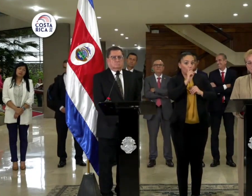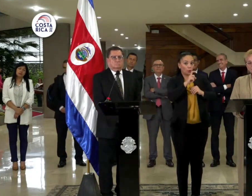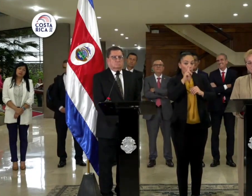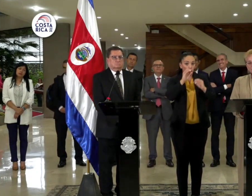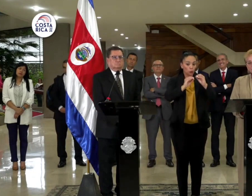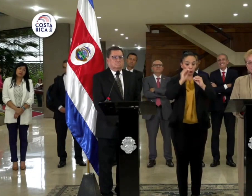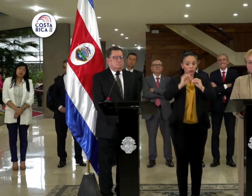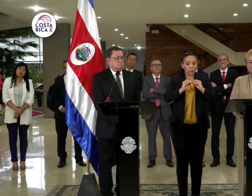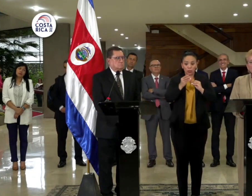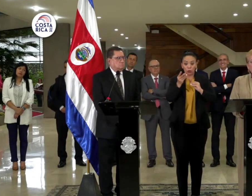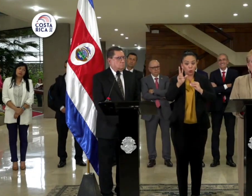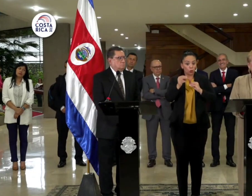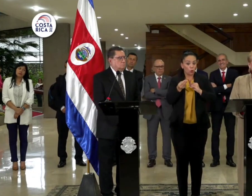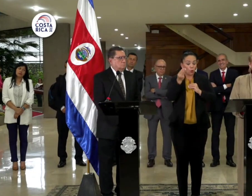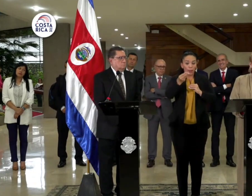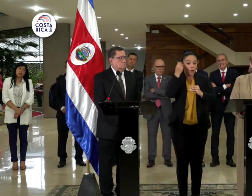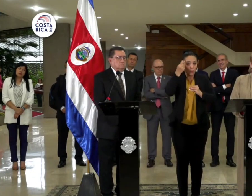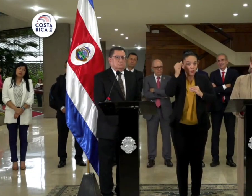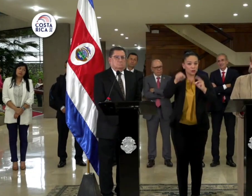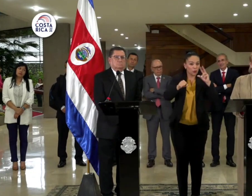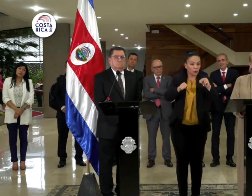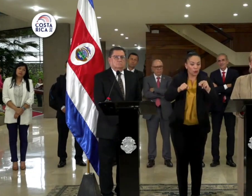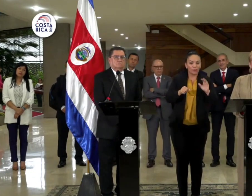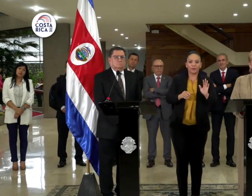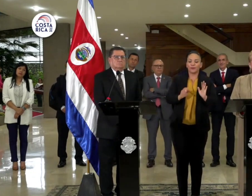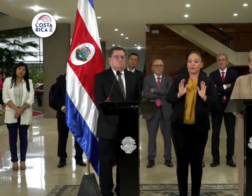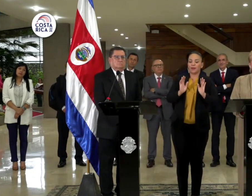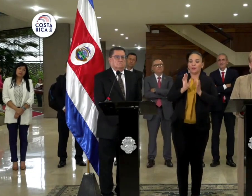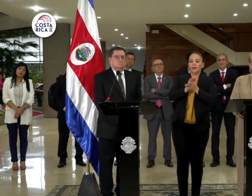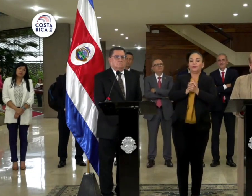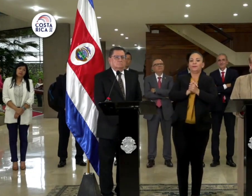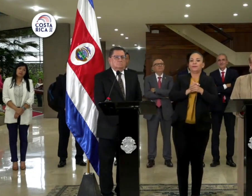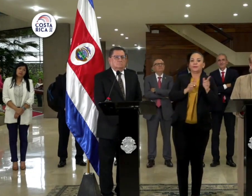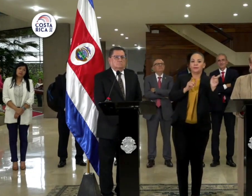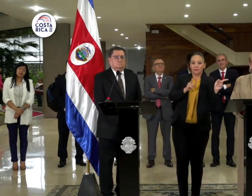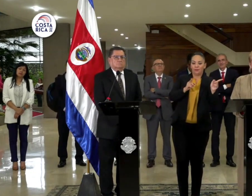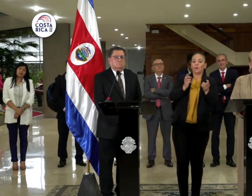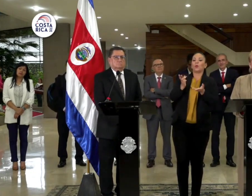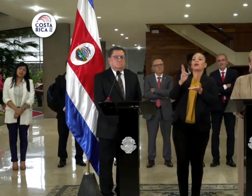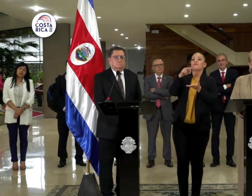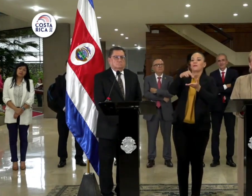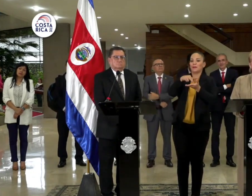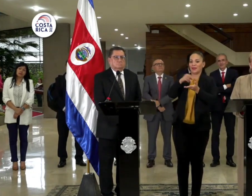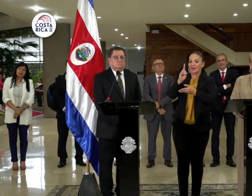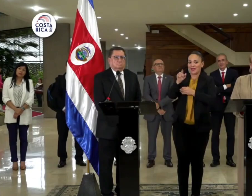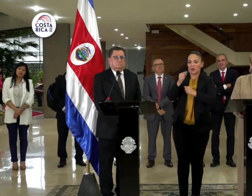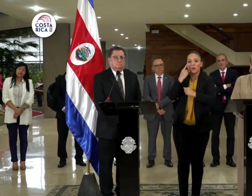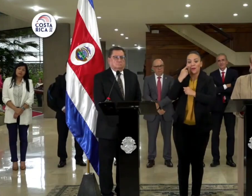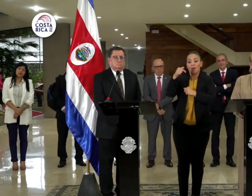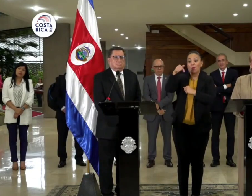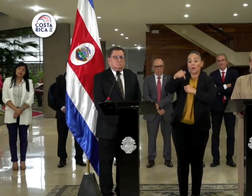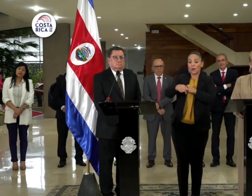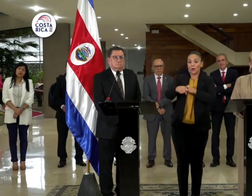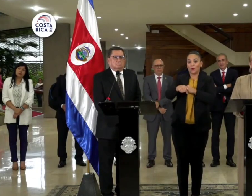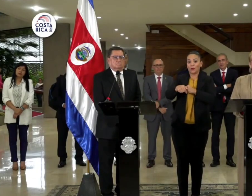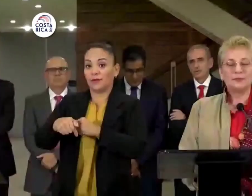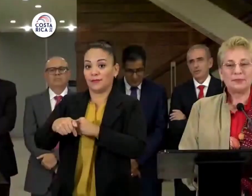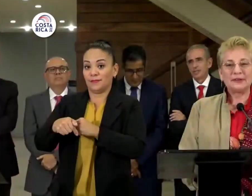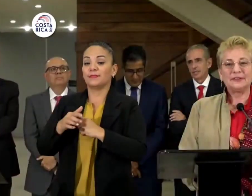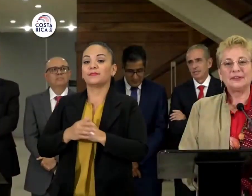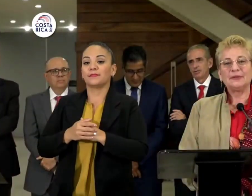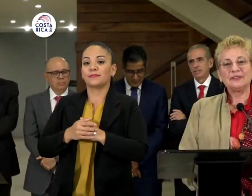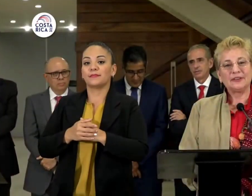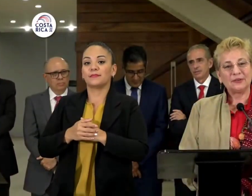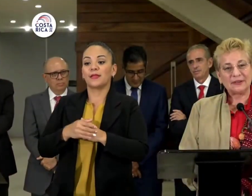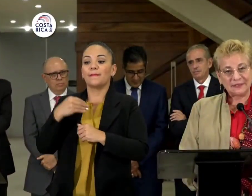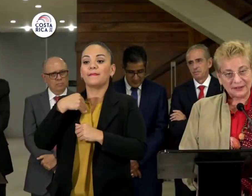ministra. A ver, Danilo, voy a repetir. Hoy se hizo una presentación por